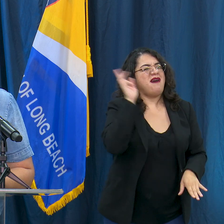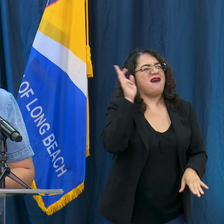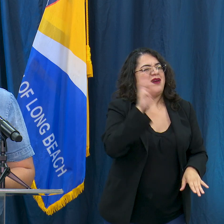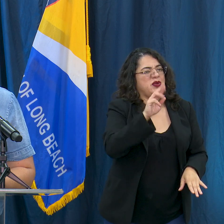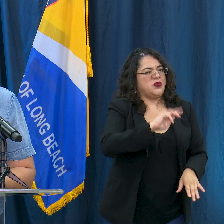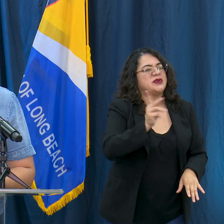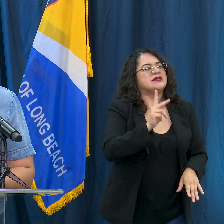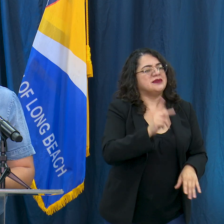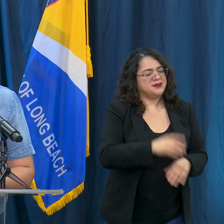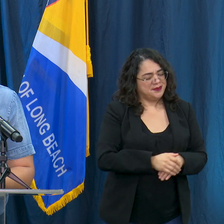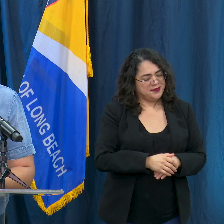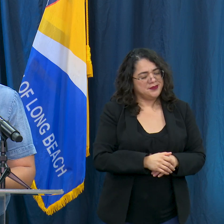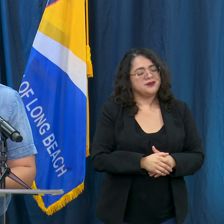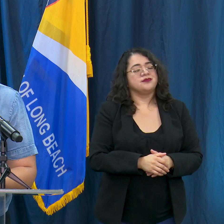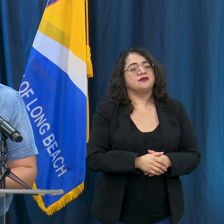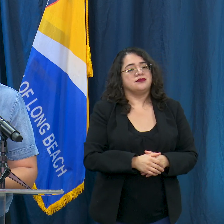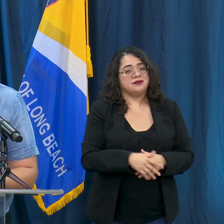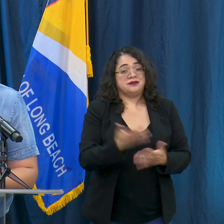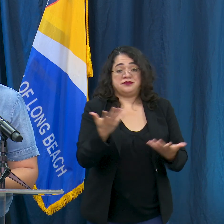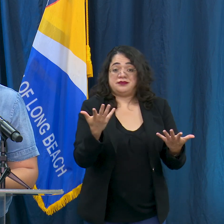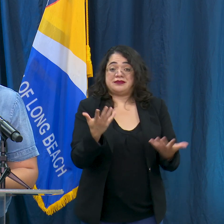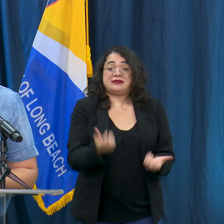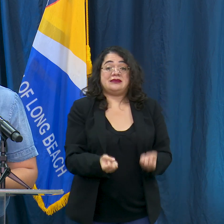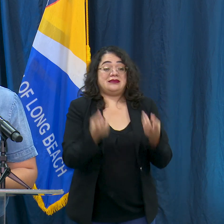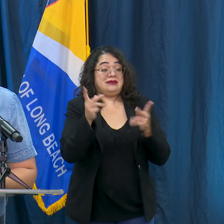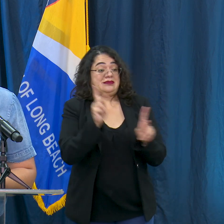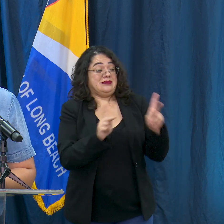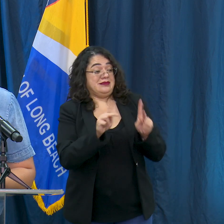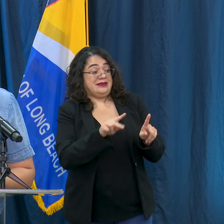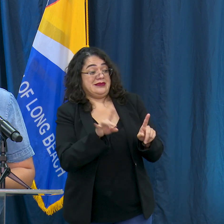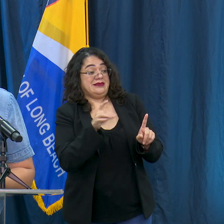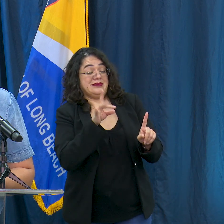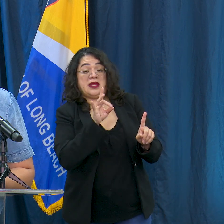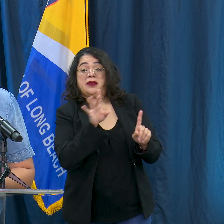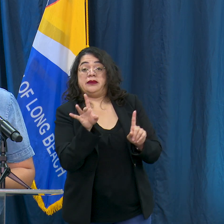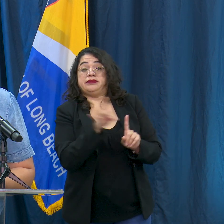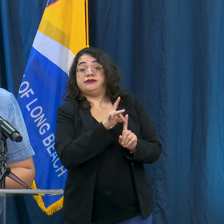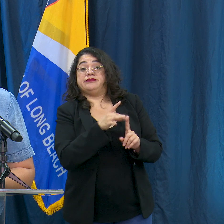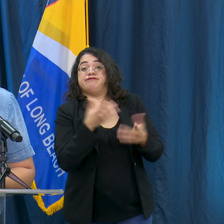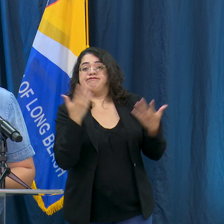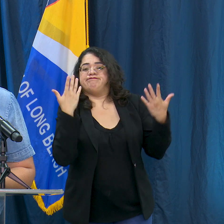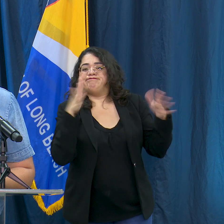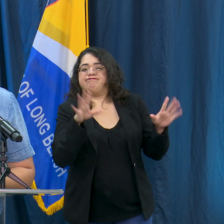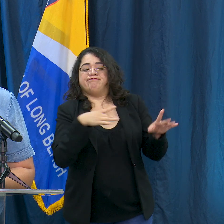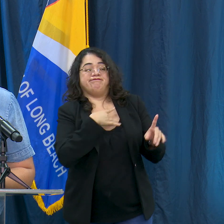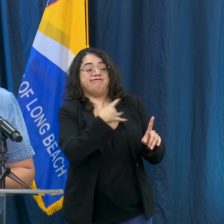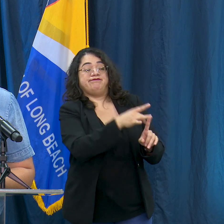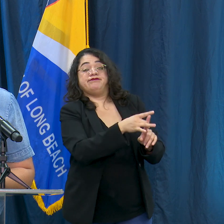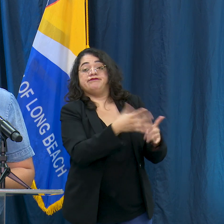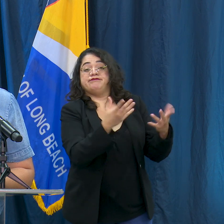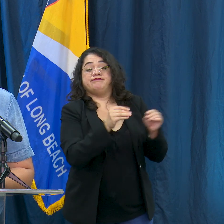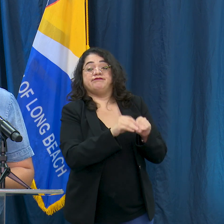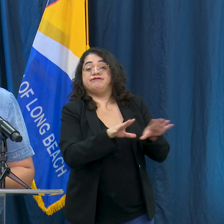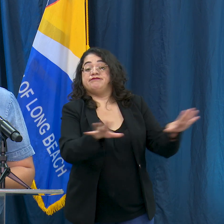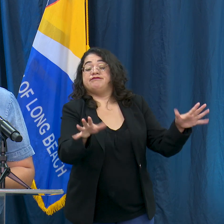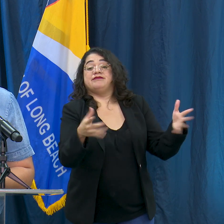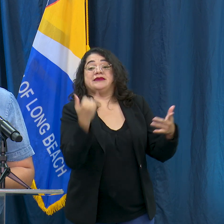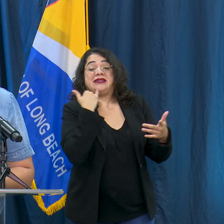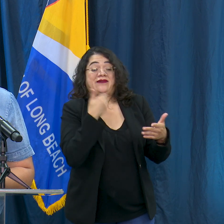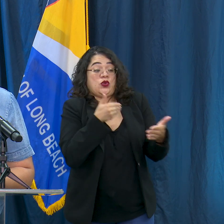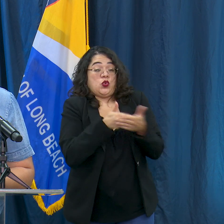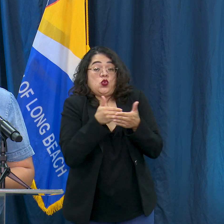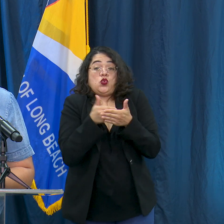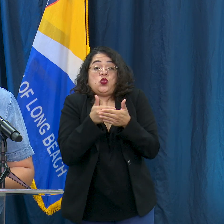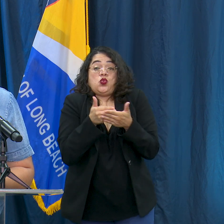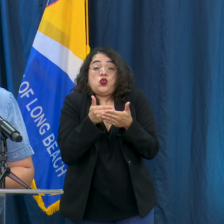el virus es un juego de números. Cuantas más personas estén en contacto físico cercano, es más probable que se infecte.